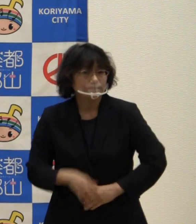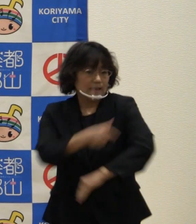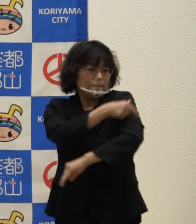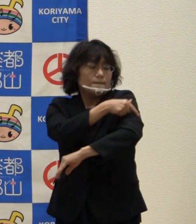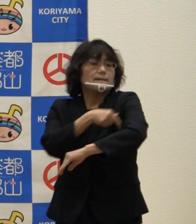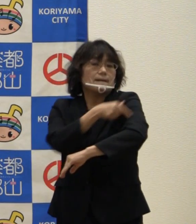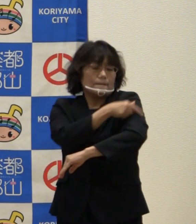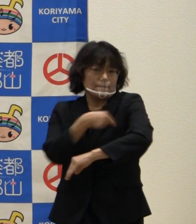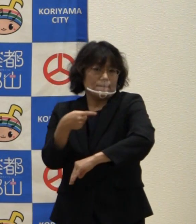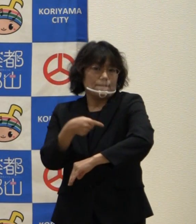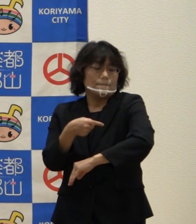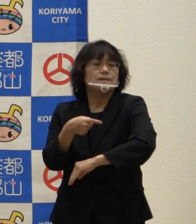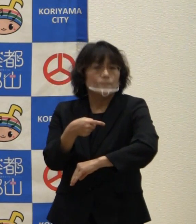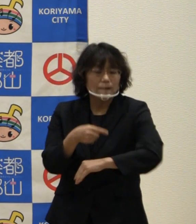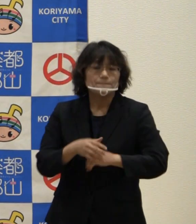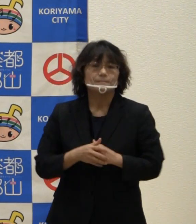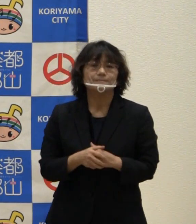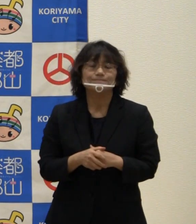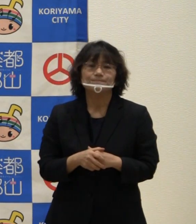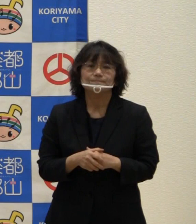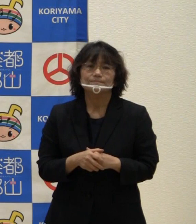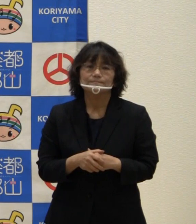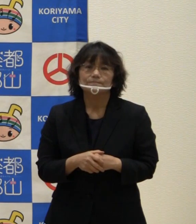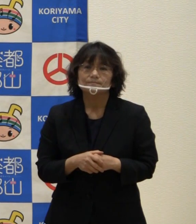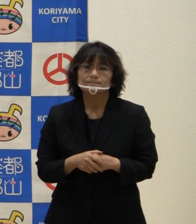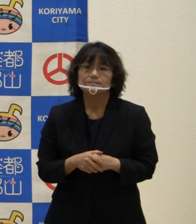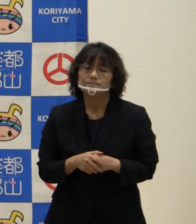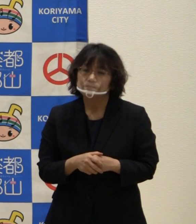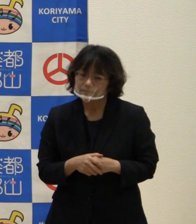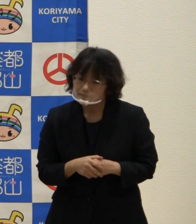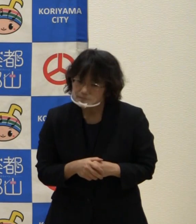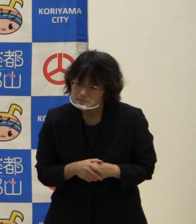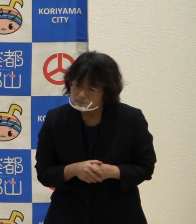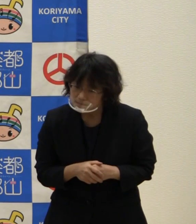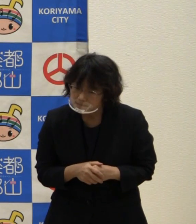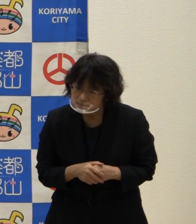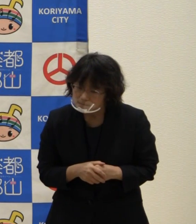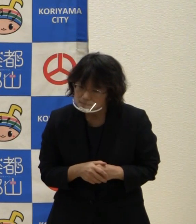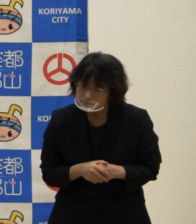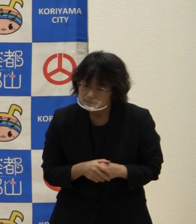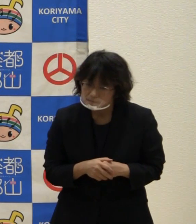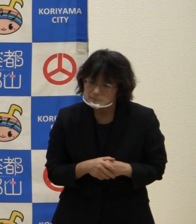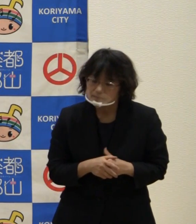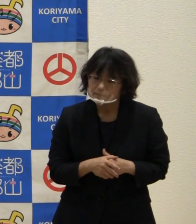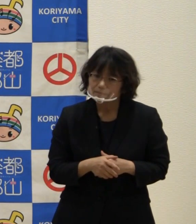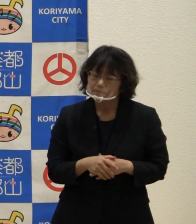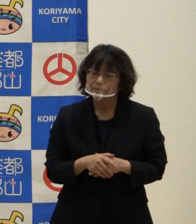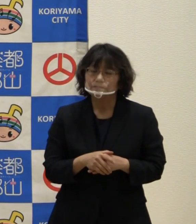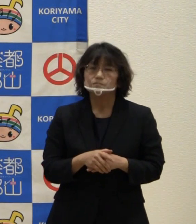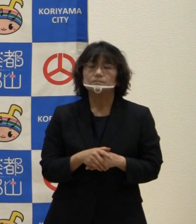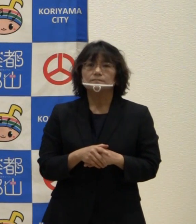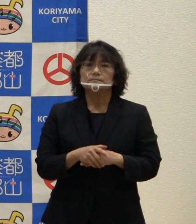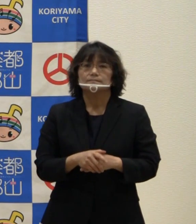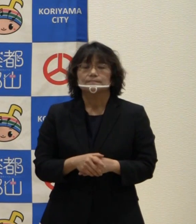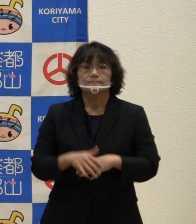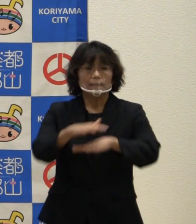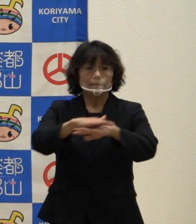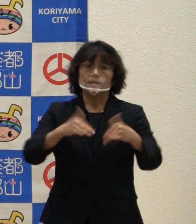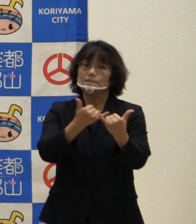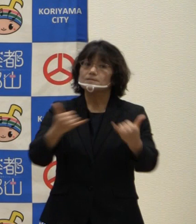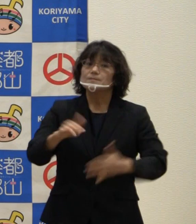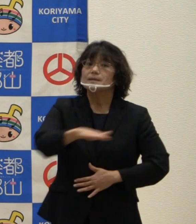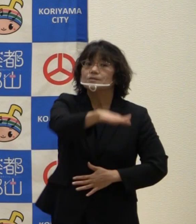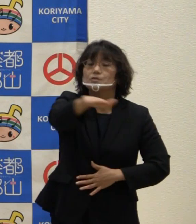ここまでですね、恋料理あるいは恋育成について、 市民の皆様